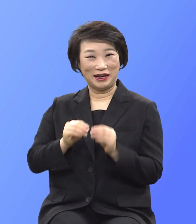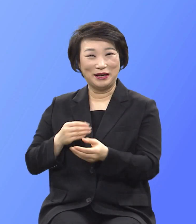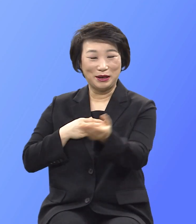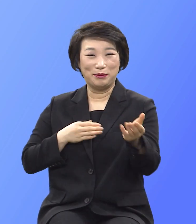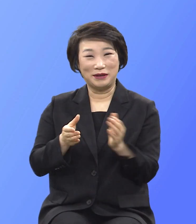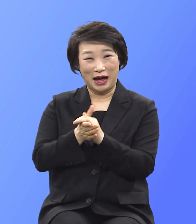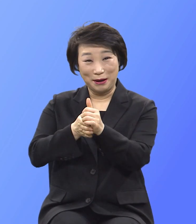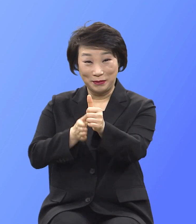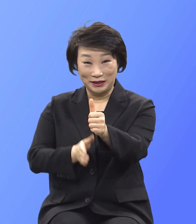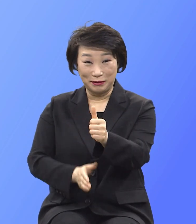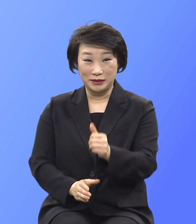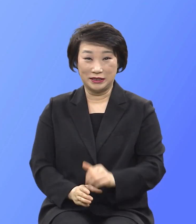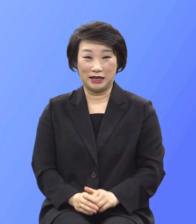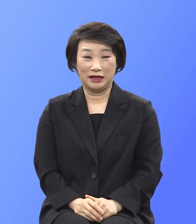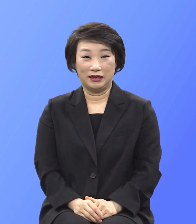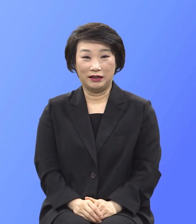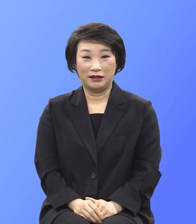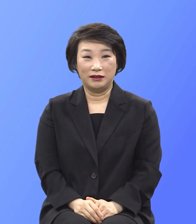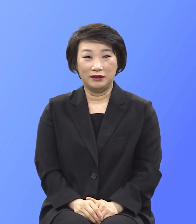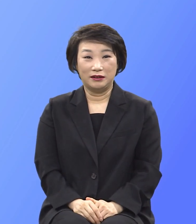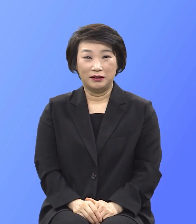동의하시면 아멘 합시다.